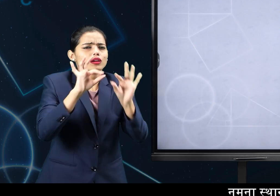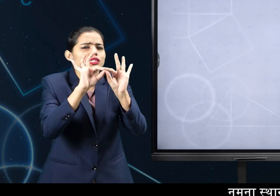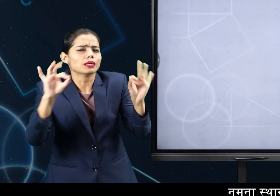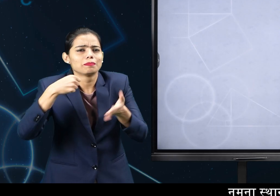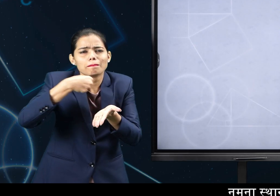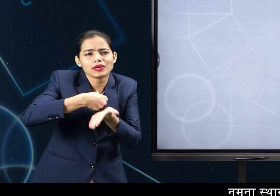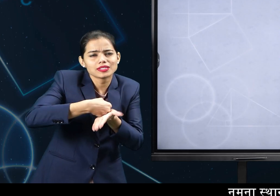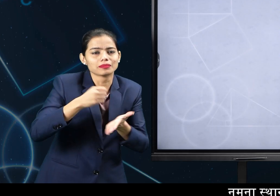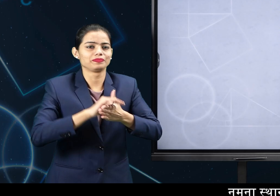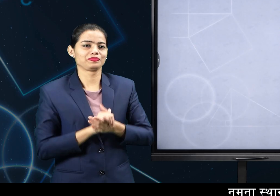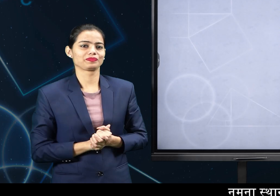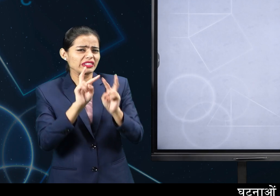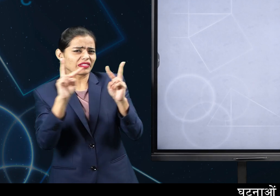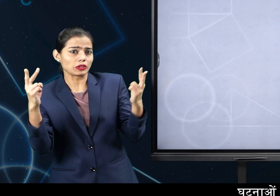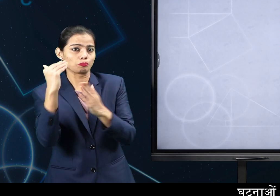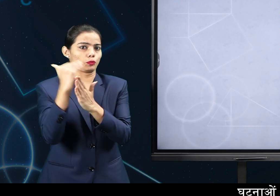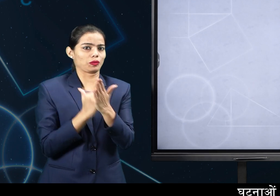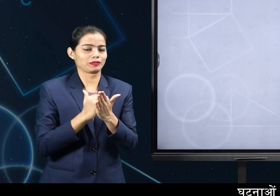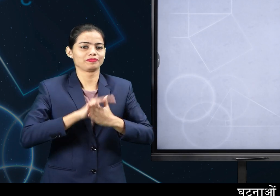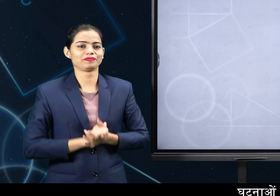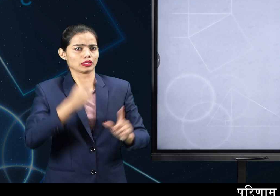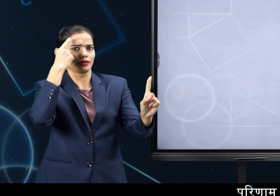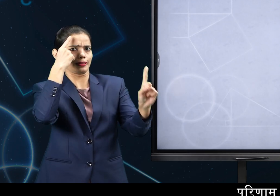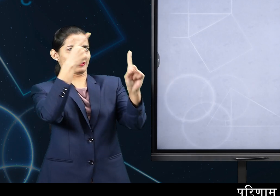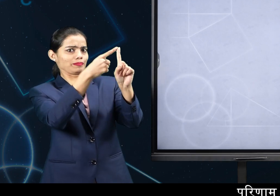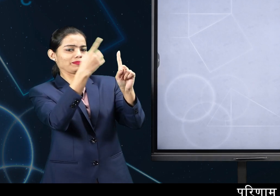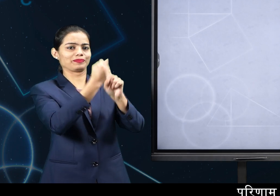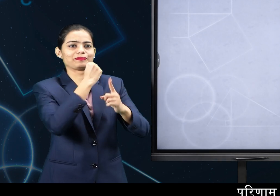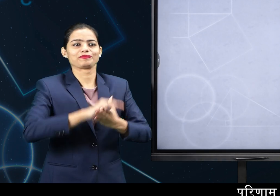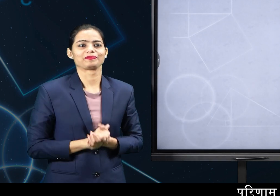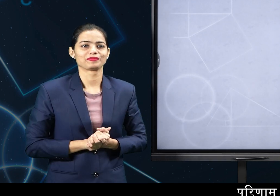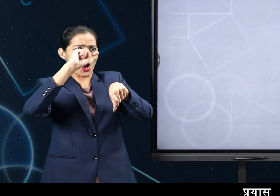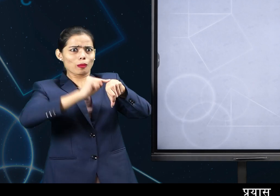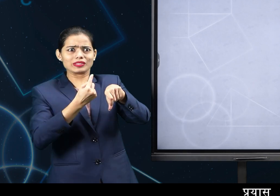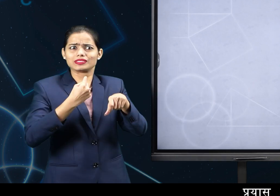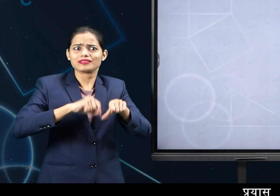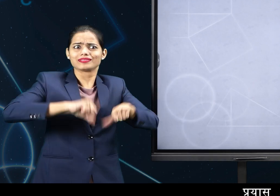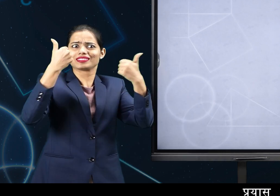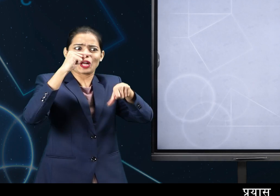नमूना स्थान, घटनाओं, परिणाम, प्रयास,